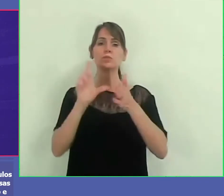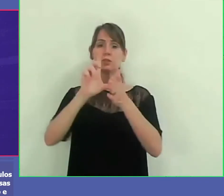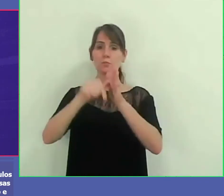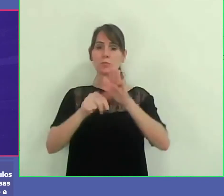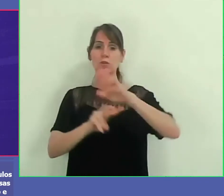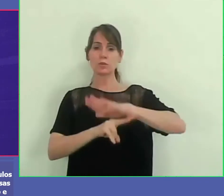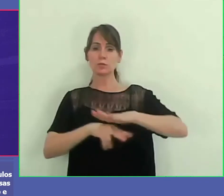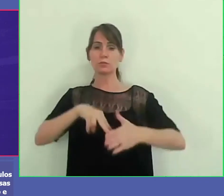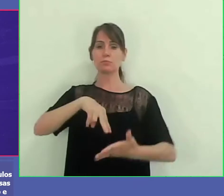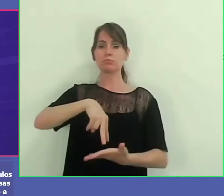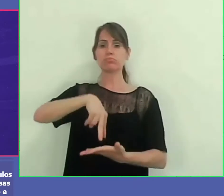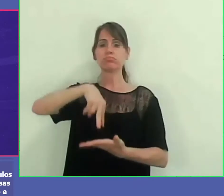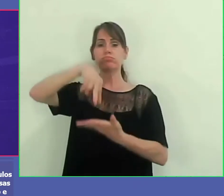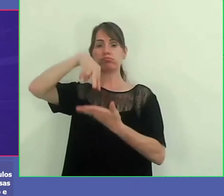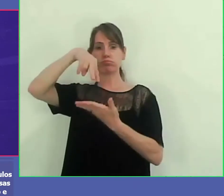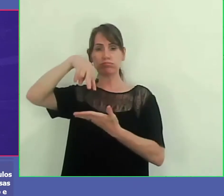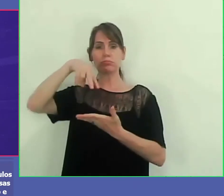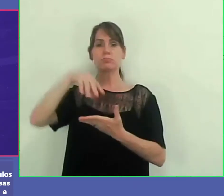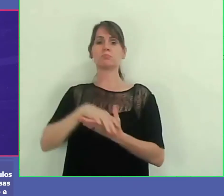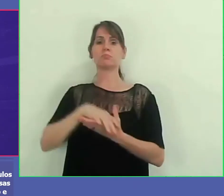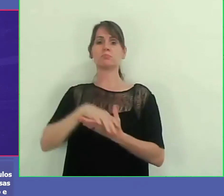terceiro dia.